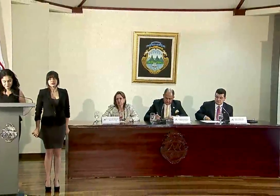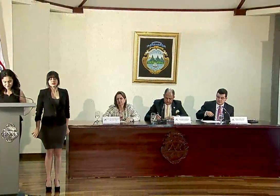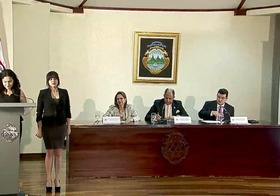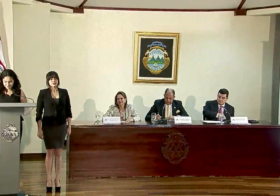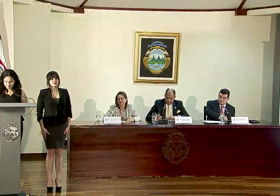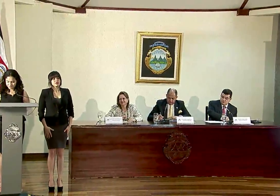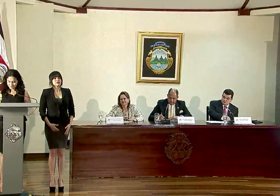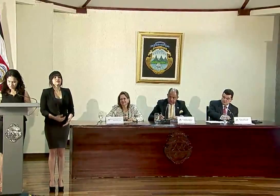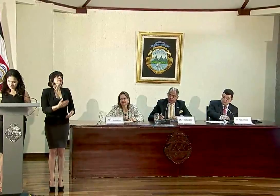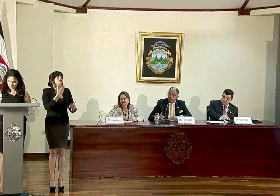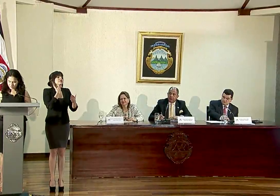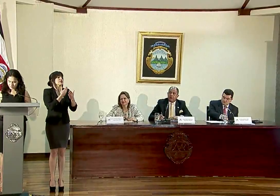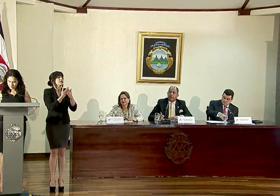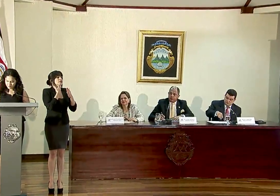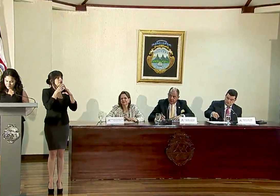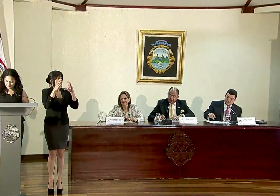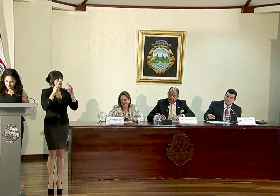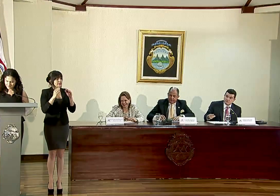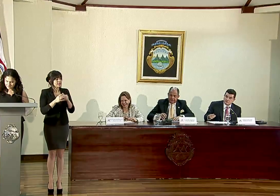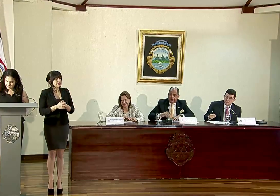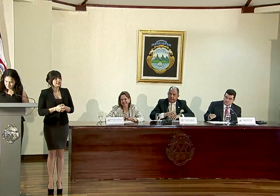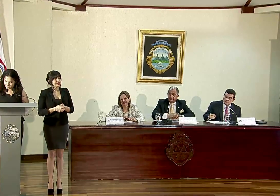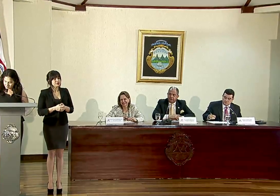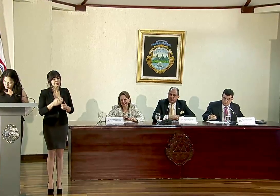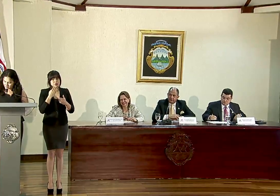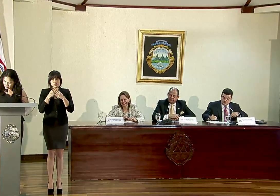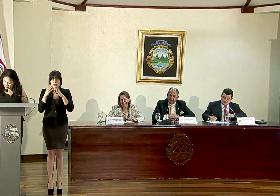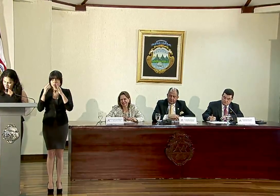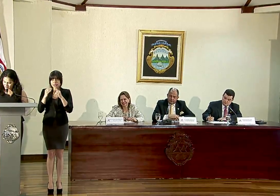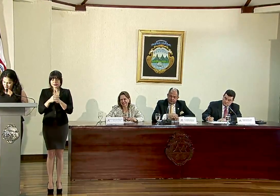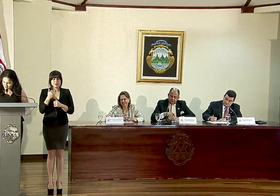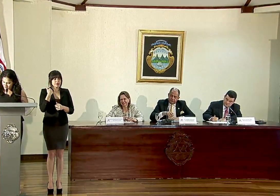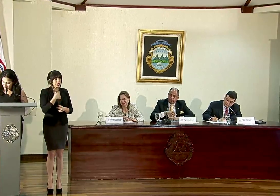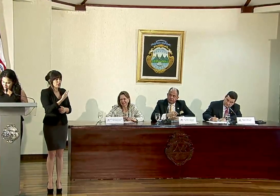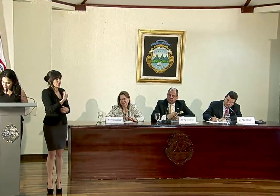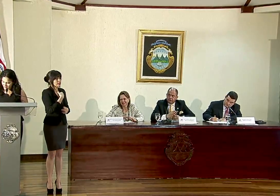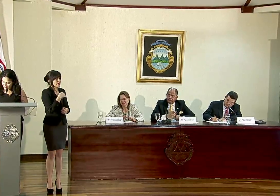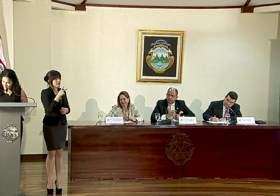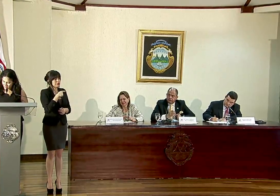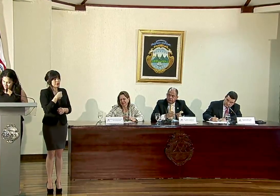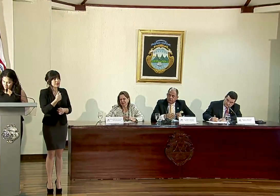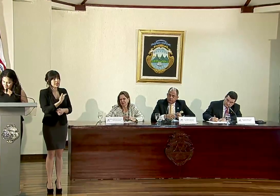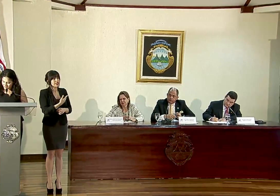gracias buenas buenas tardes señores señora vicepresidenta